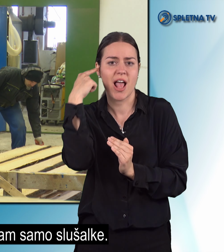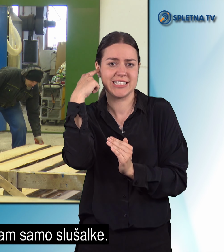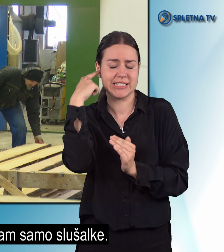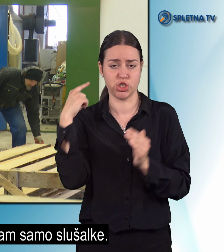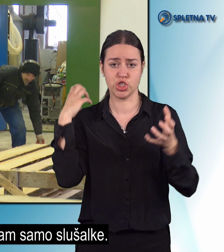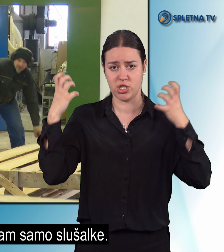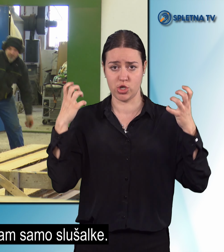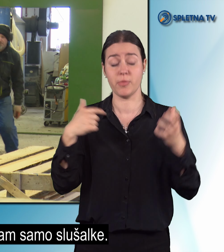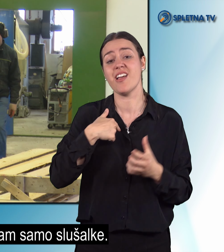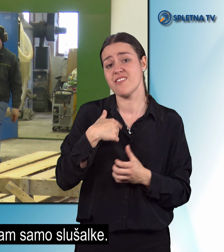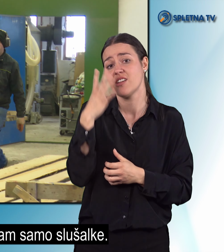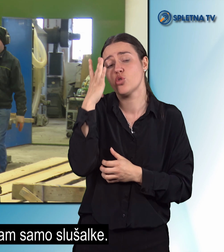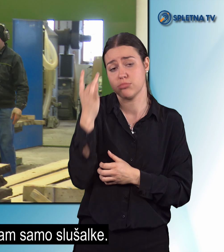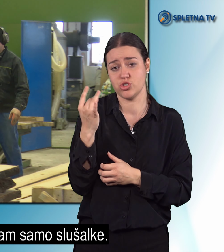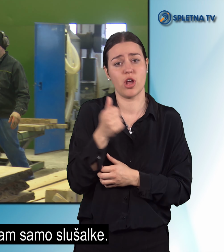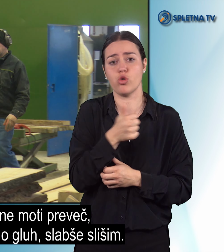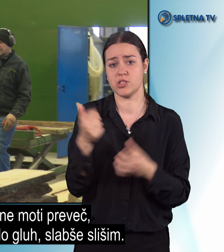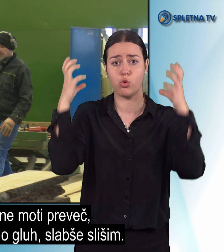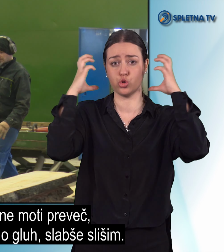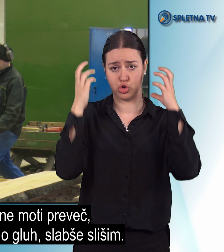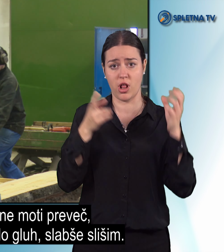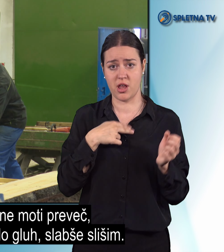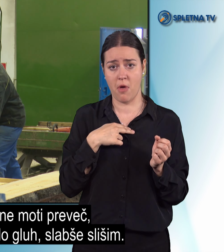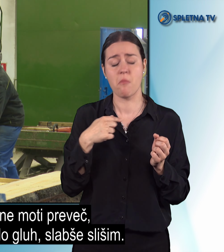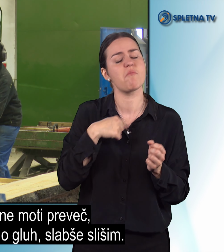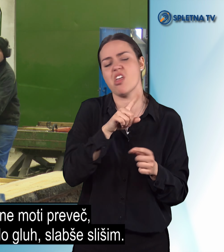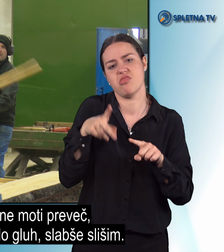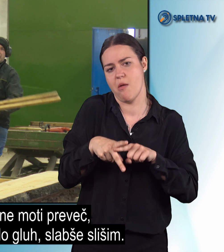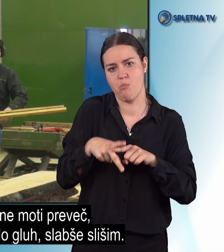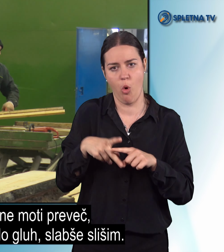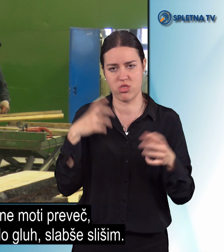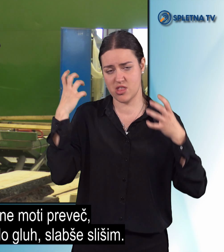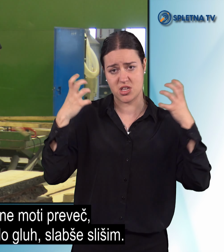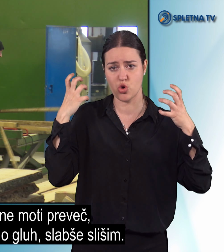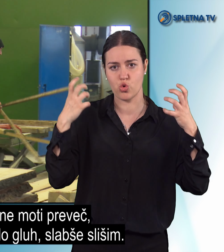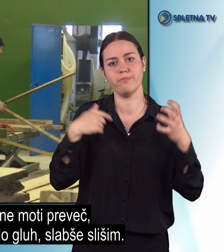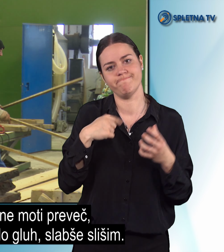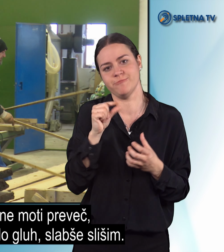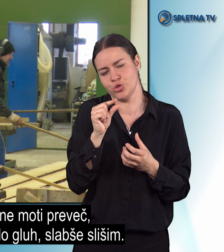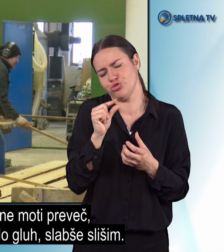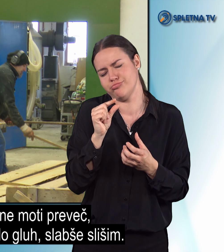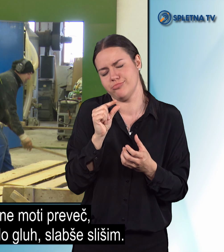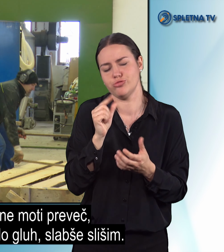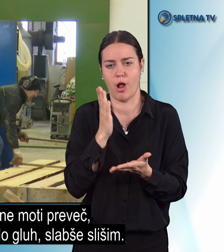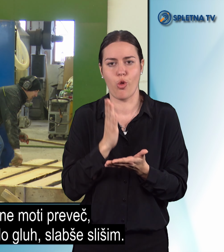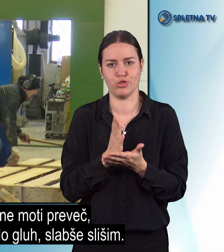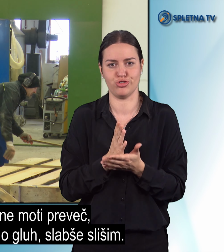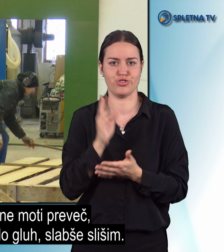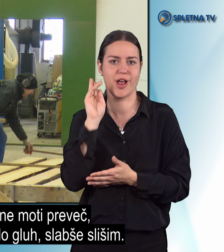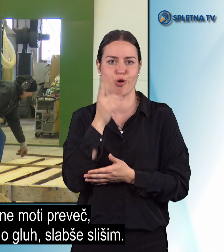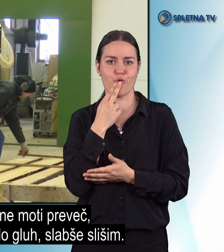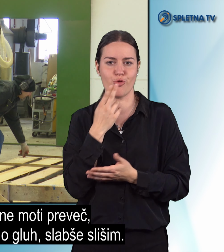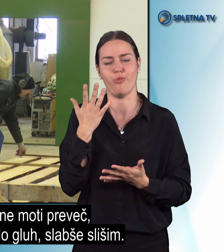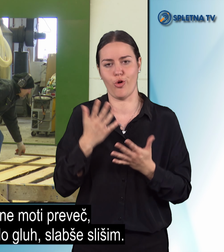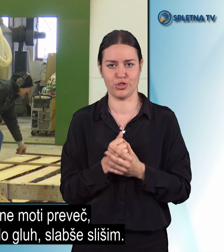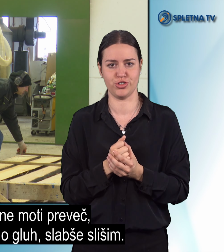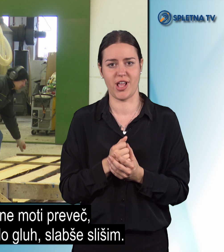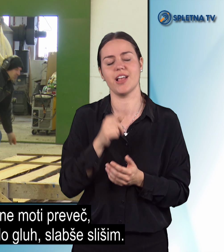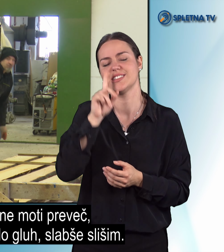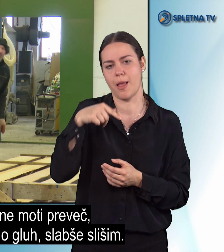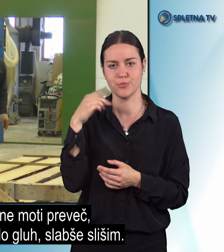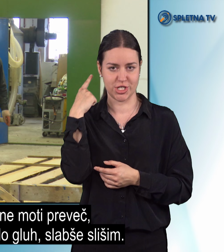Jaz običajno imam samo slušalke. Pač me hrup ne moti več to, ker sem že malo gluh po domače. Slabše